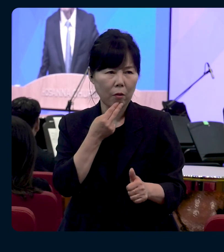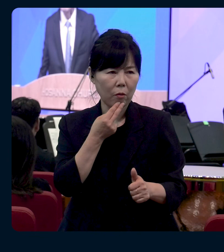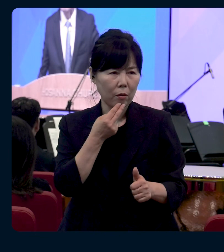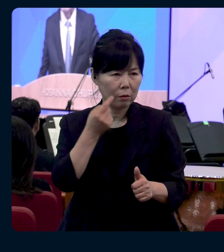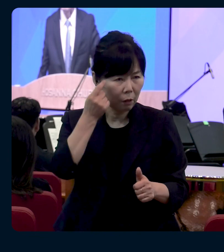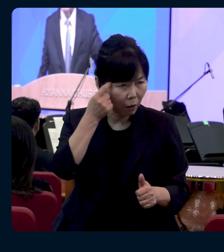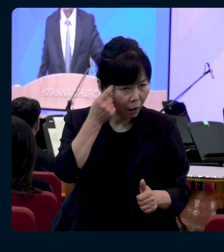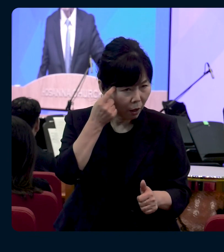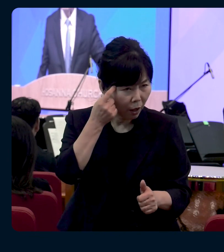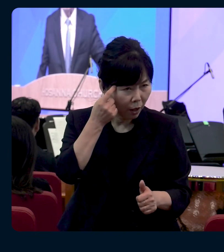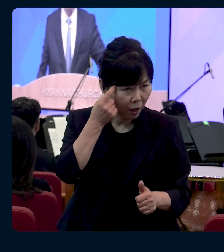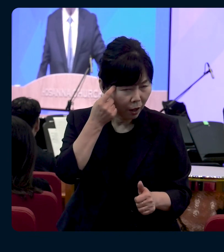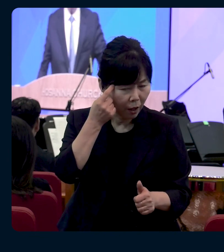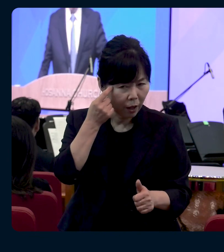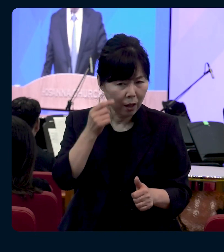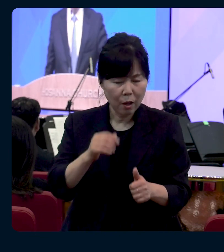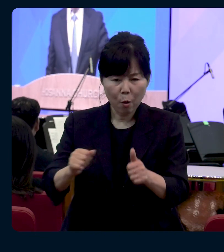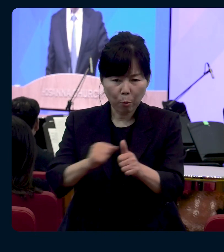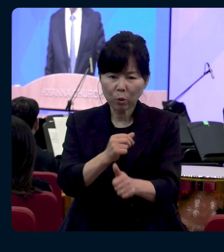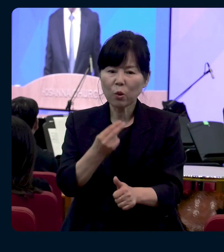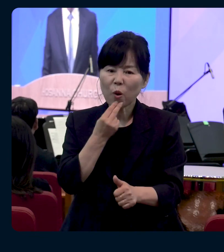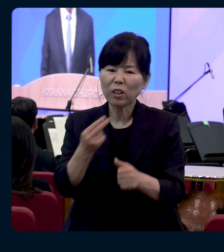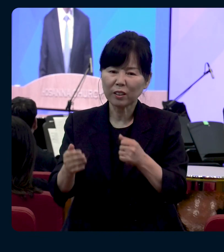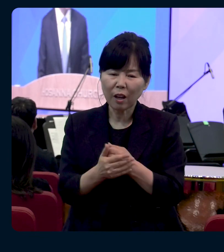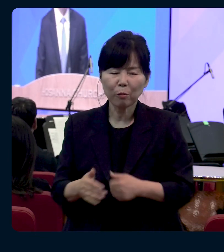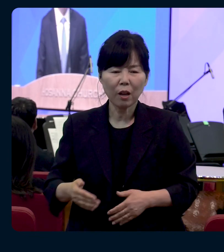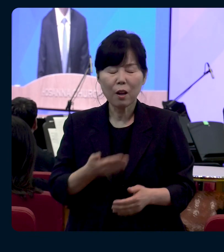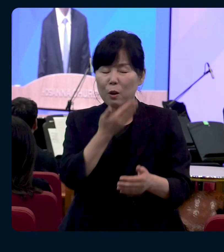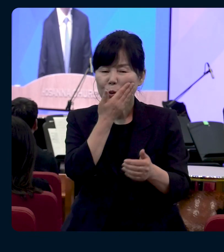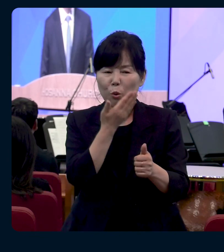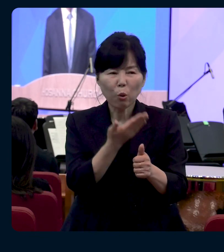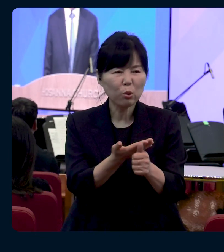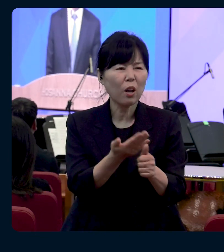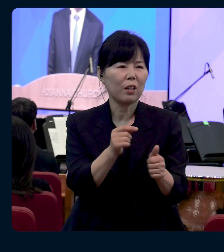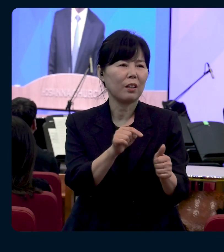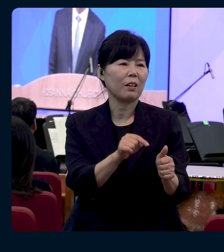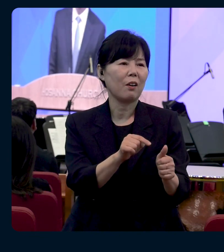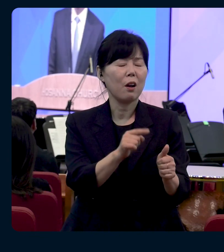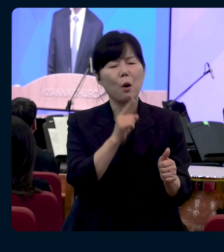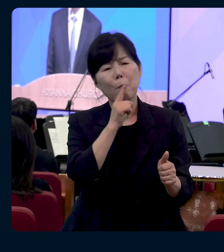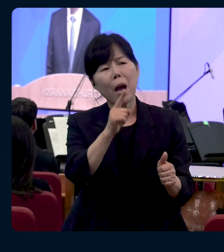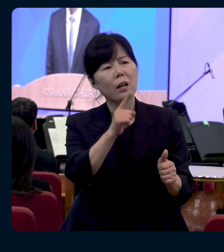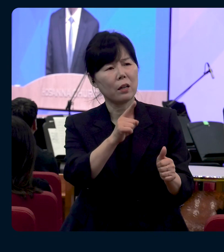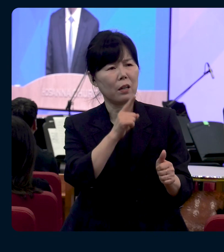여러분, 그 말 때문에 그 소중한 사람의 마음이 찢어지는데,